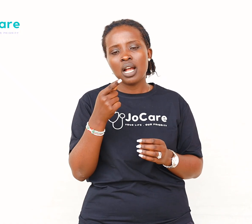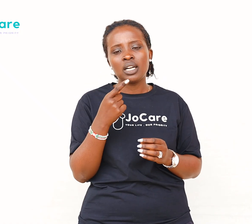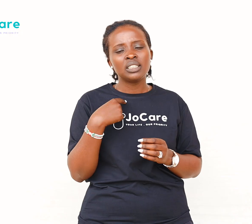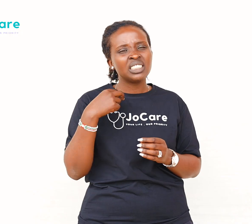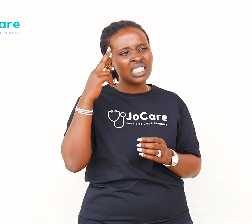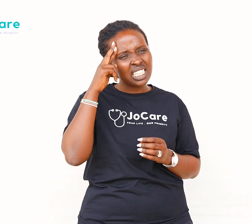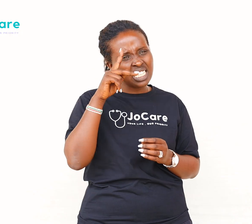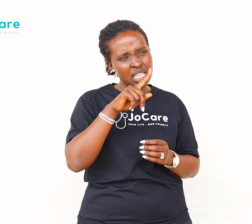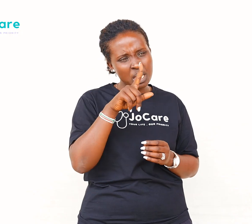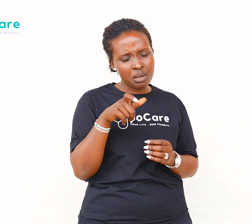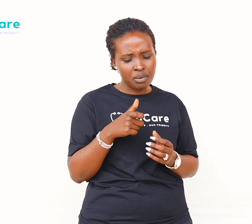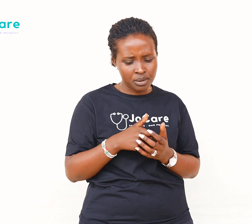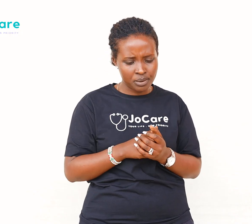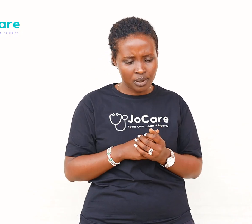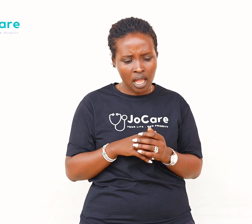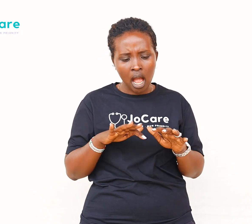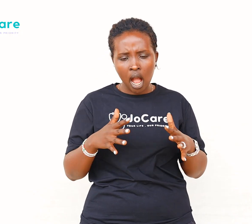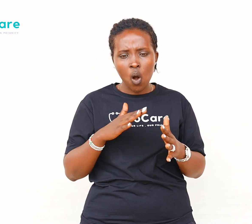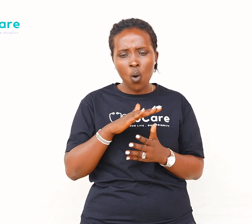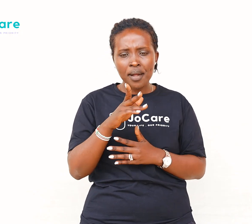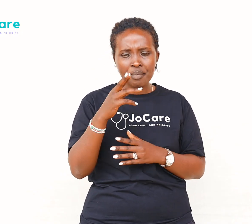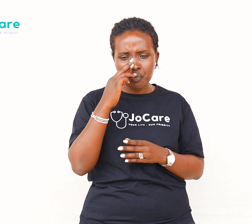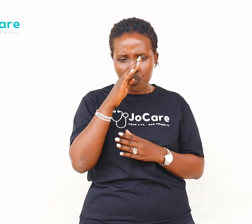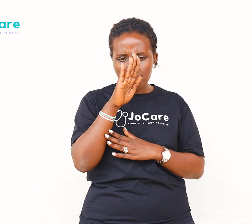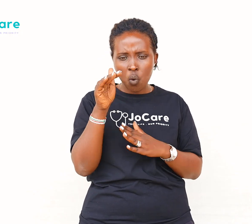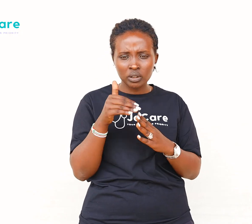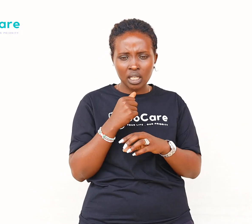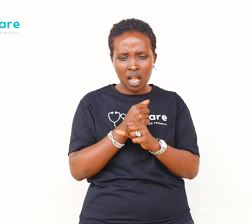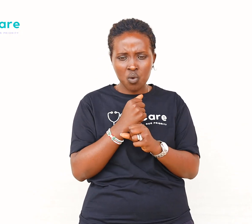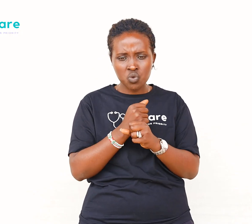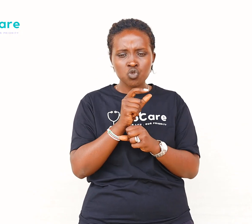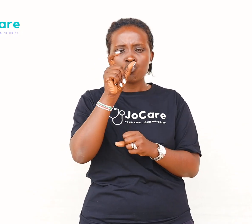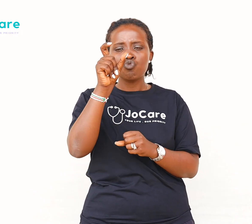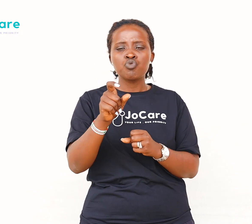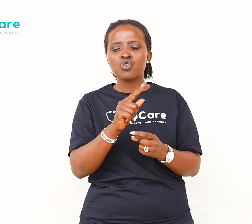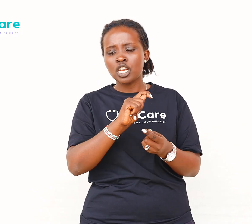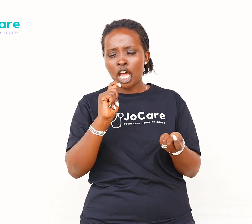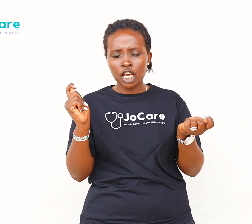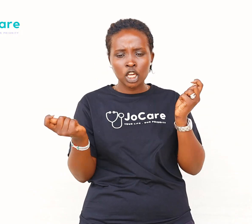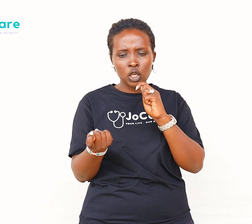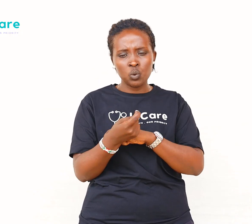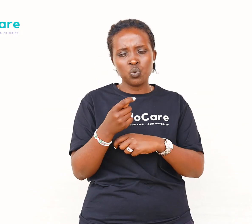ngo ubwo buryo bwose yakoresha, ese umuntu abuhindura kangahe ku munsi?